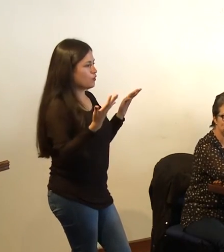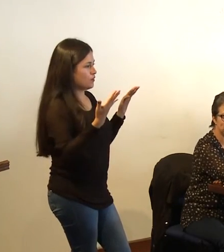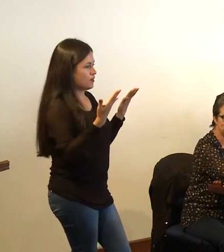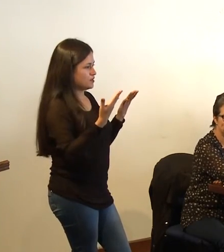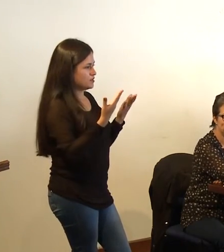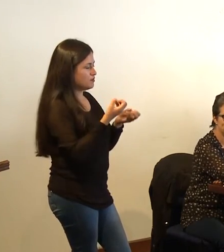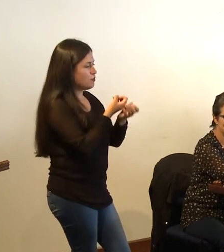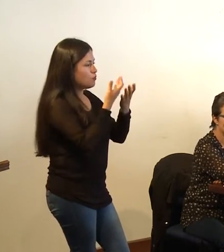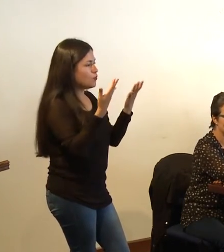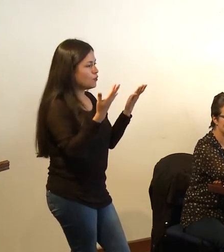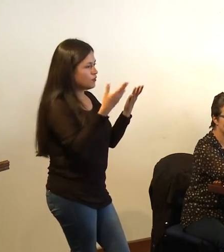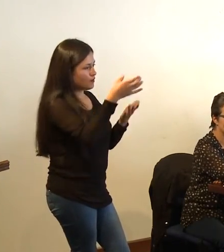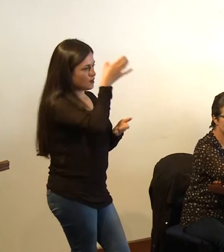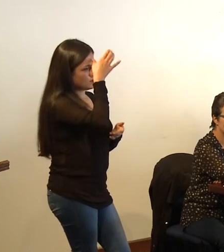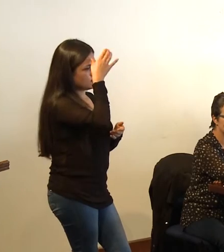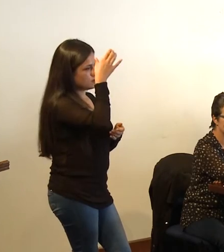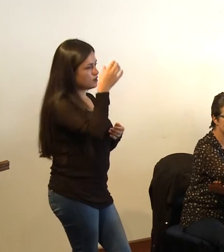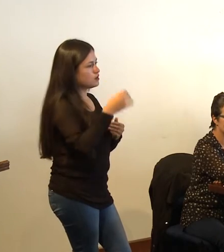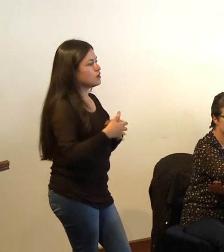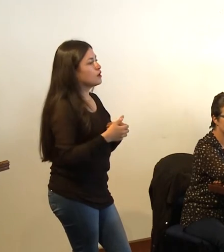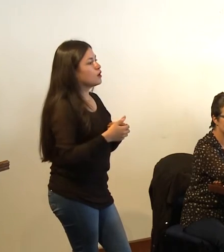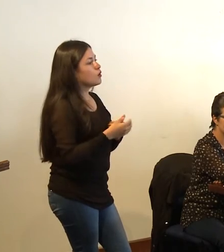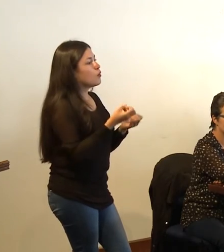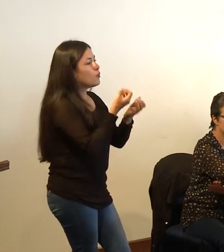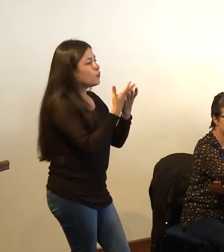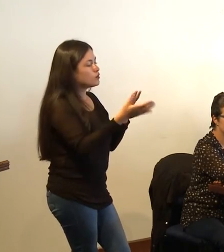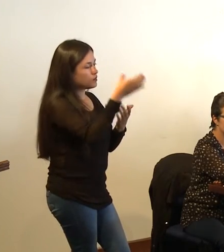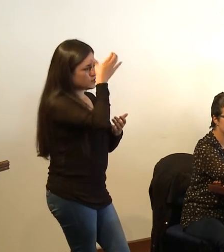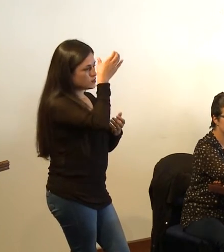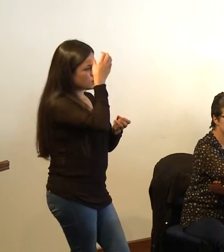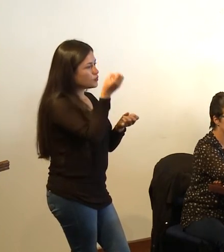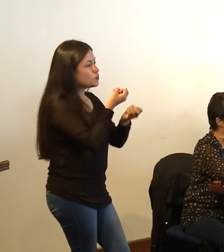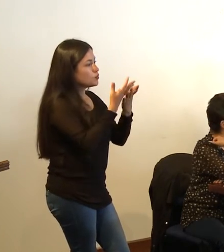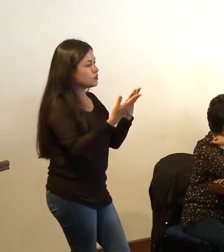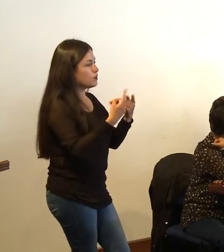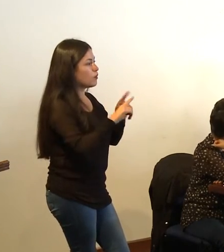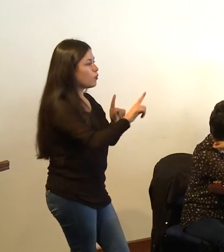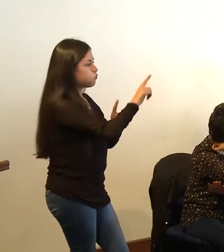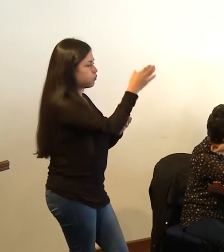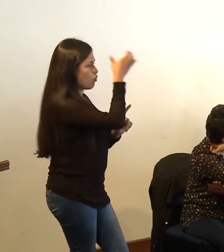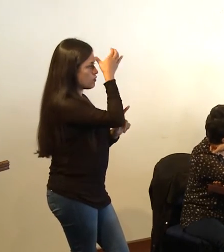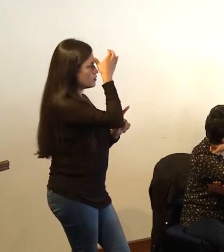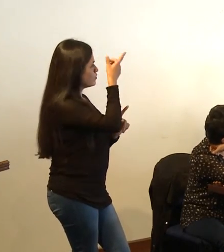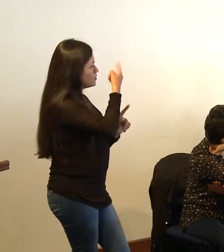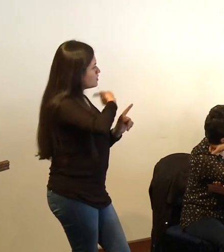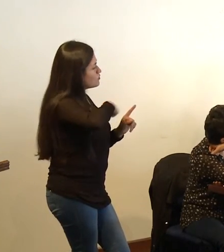múltiples tramas relacionales que nos constituyen, pero jamás en comunitaria